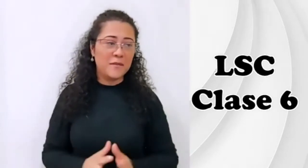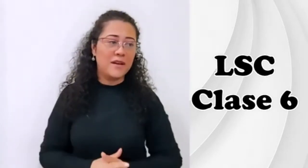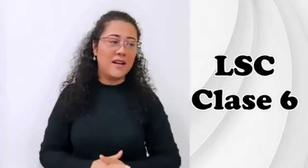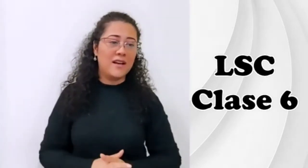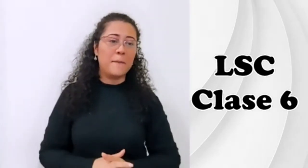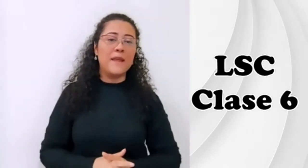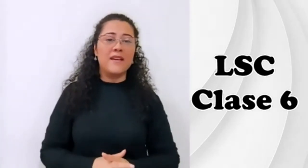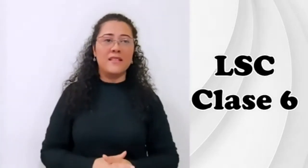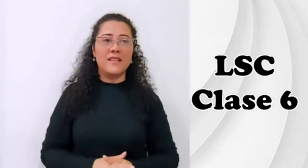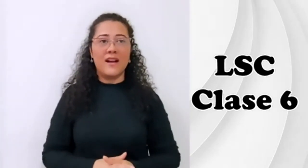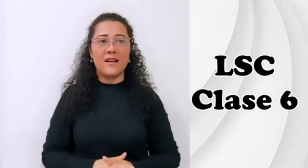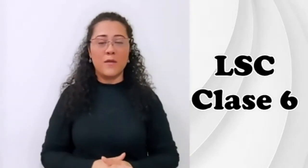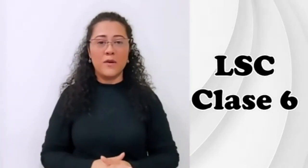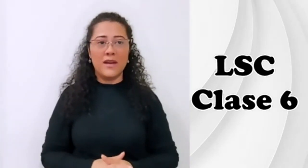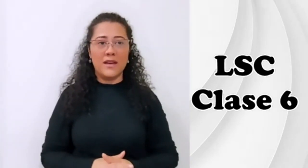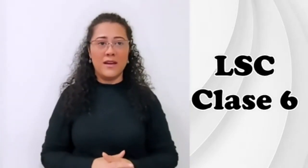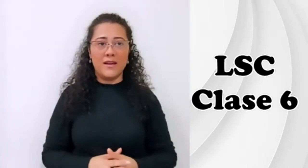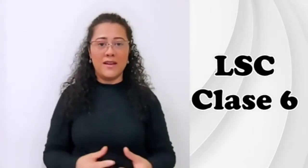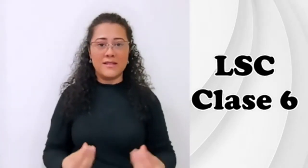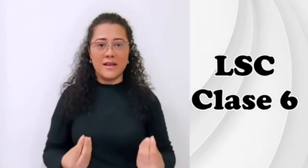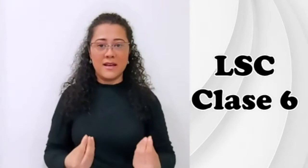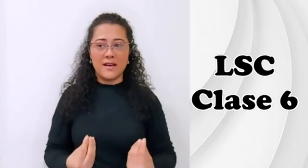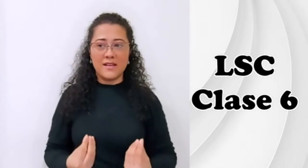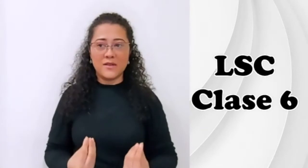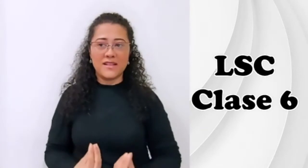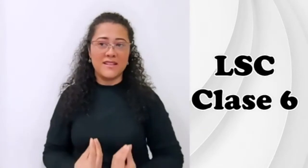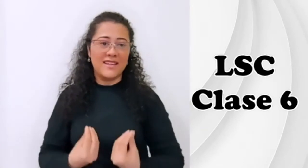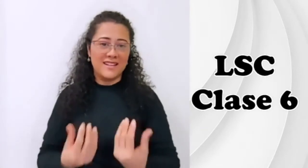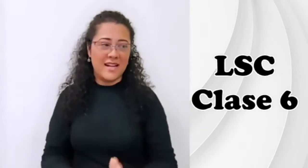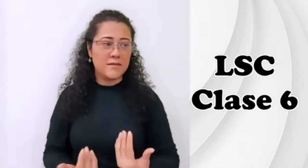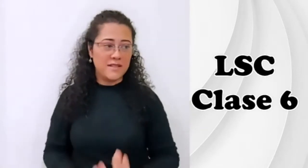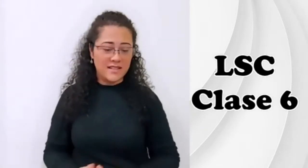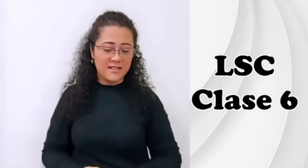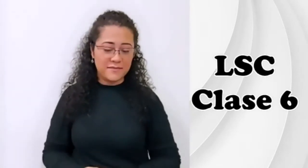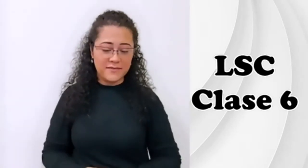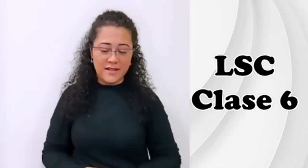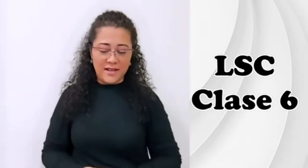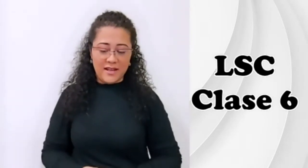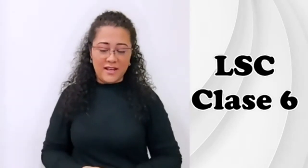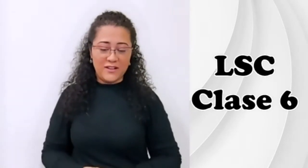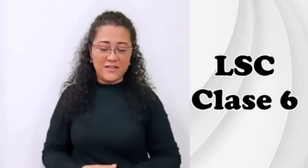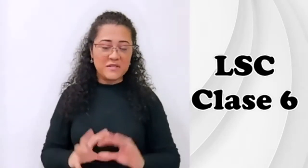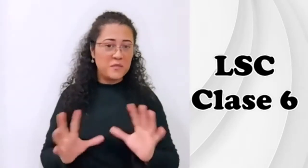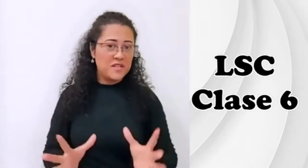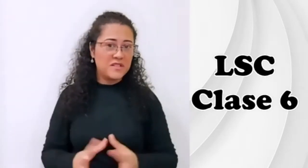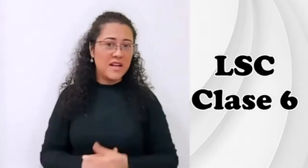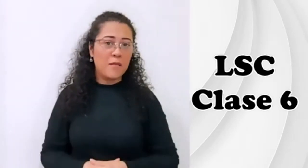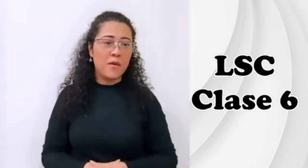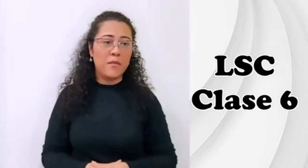Para dar como que eso que se quiere transmitir. Entonces, esto sería como por